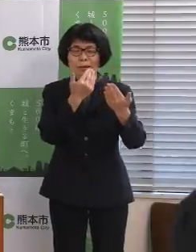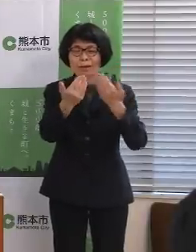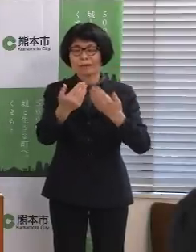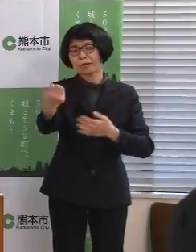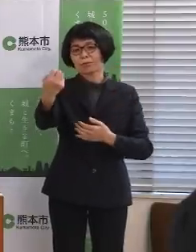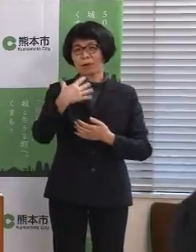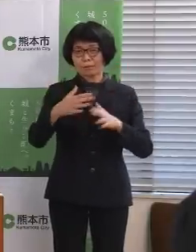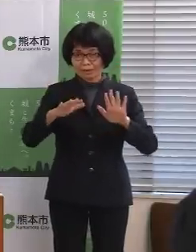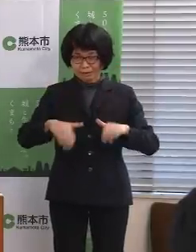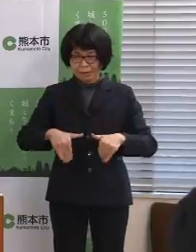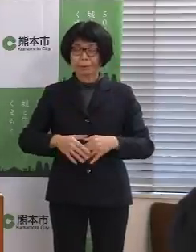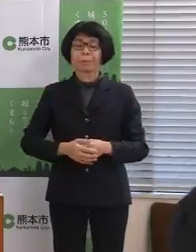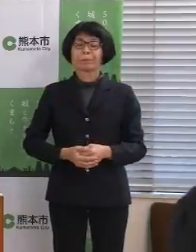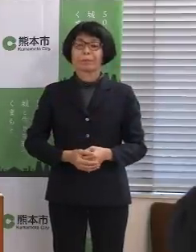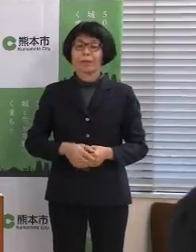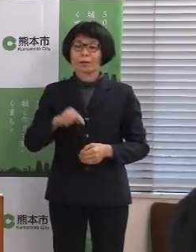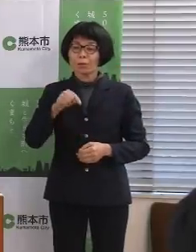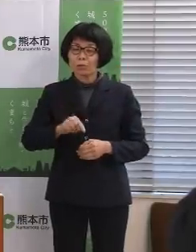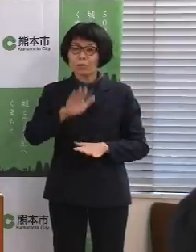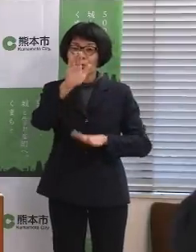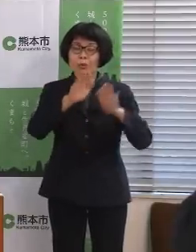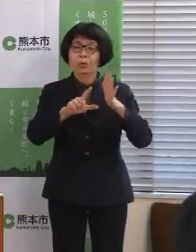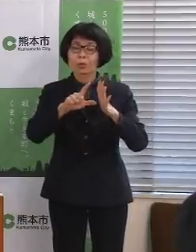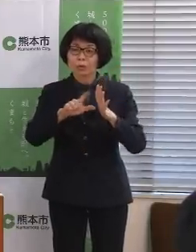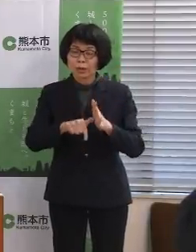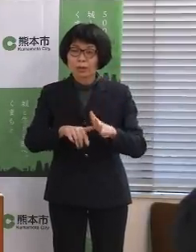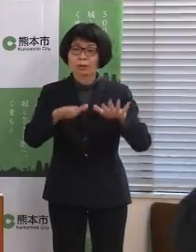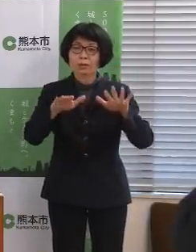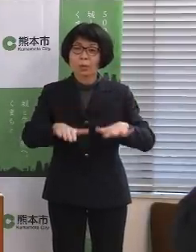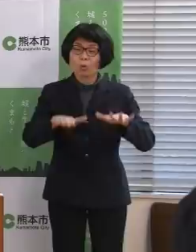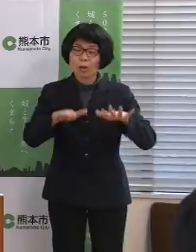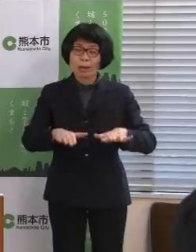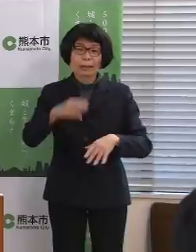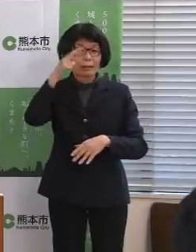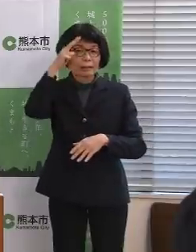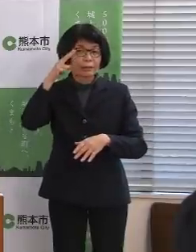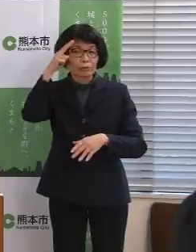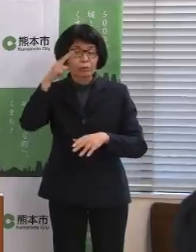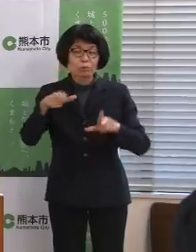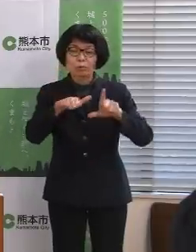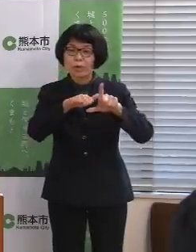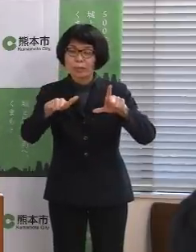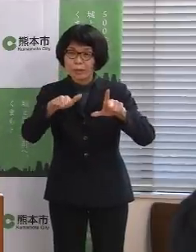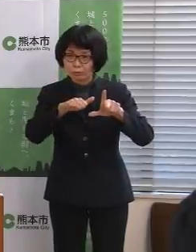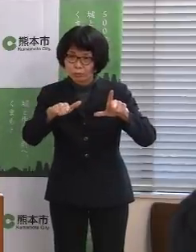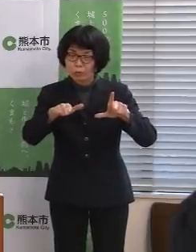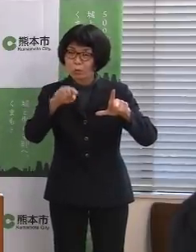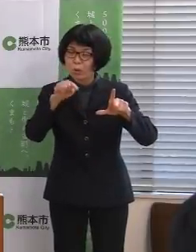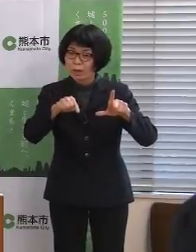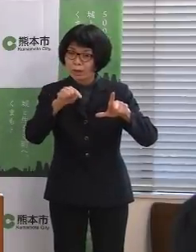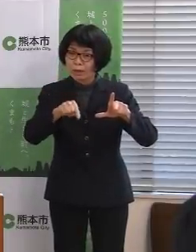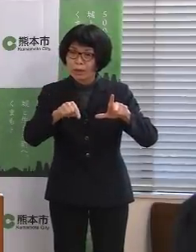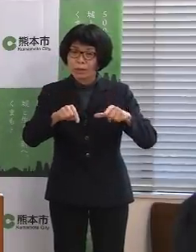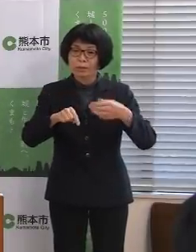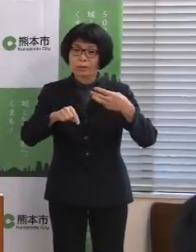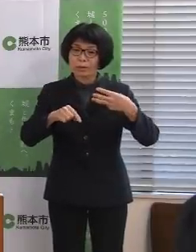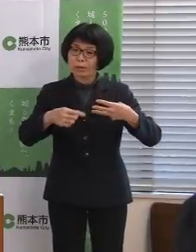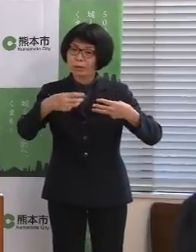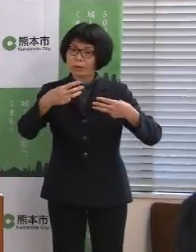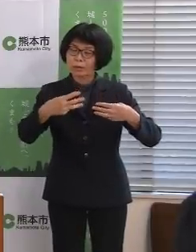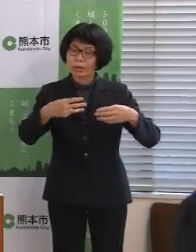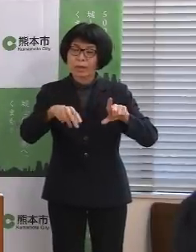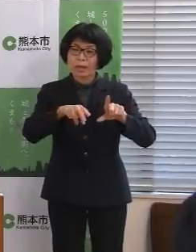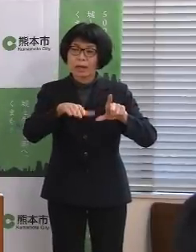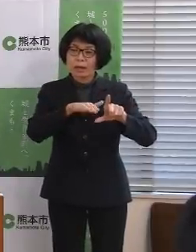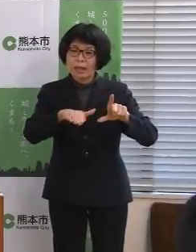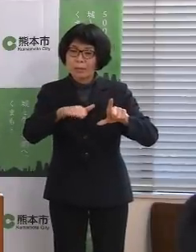受けました。このことから今回のリスクレベルにおきましても、レベル3、レベル3プ